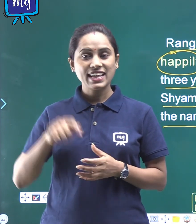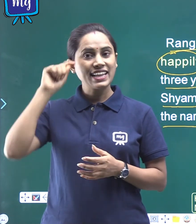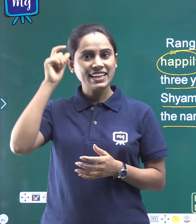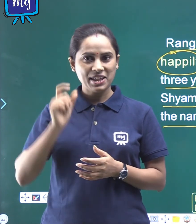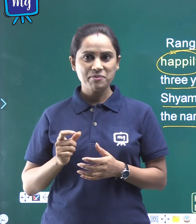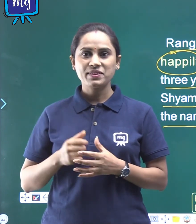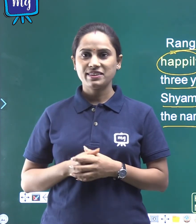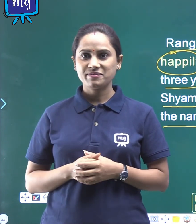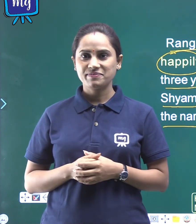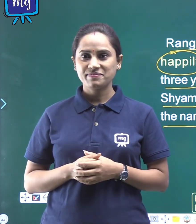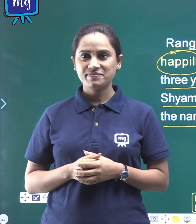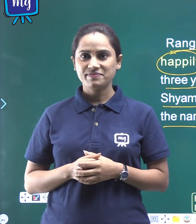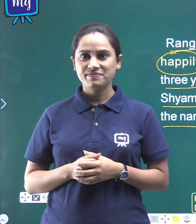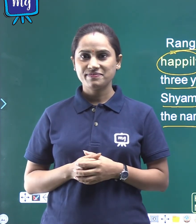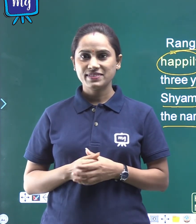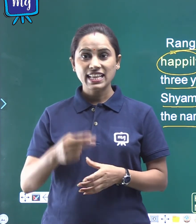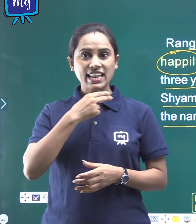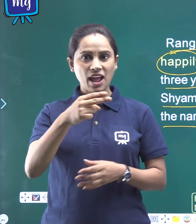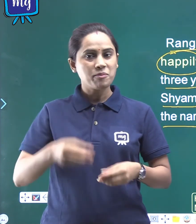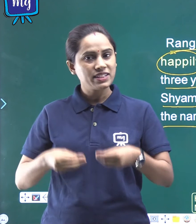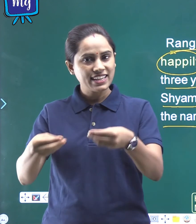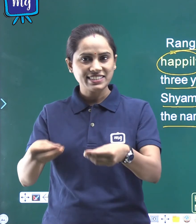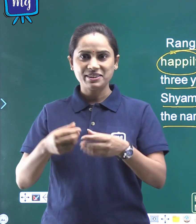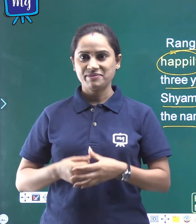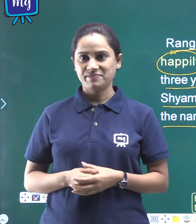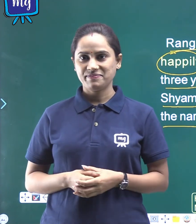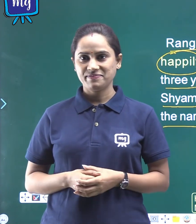named, नाम दिया जाना.